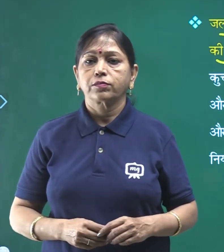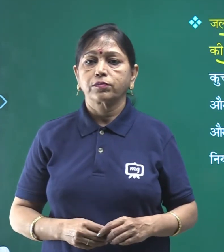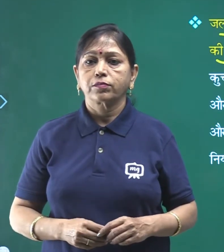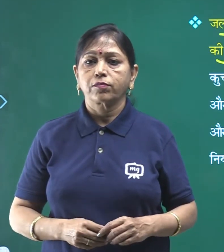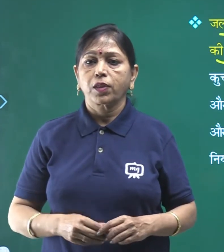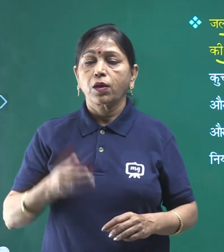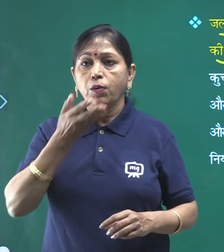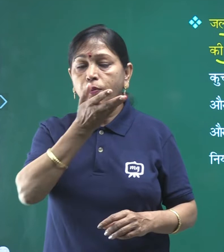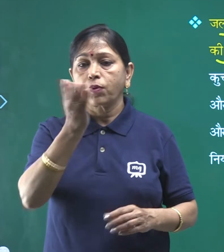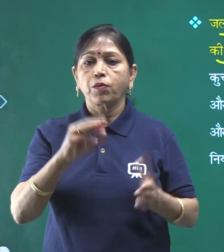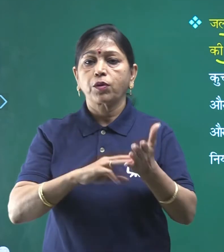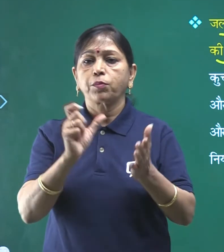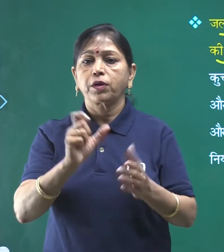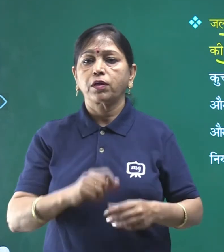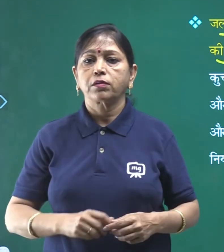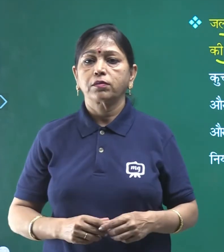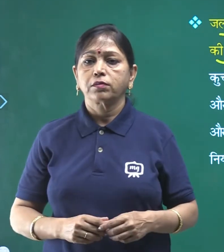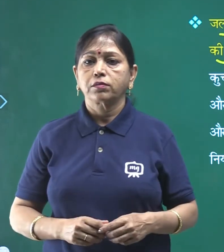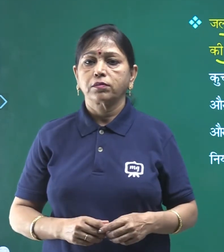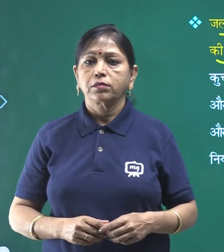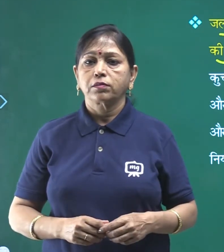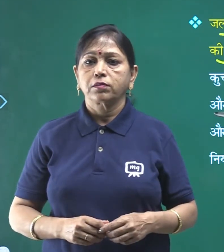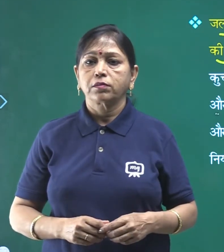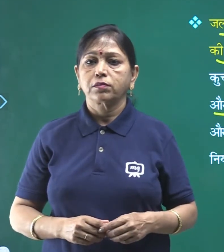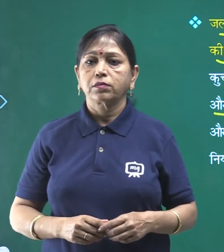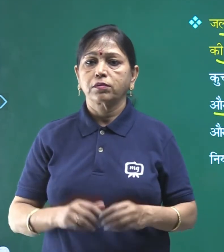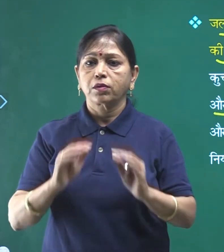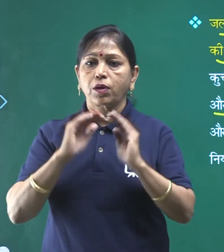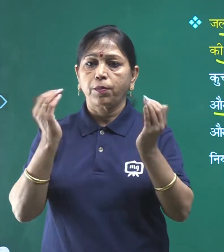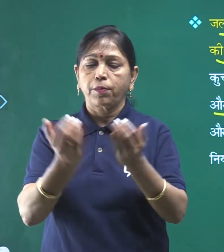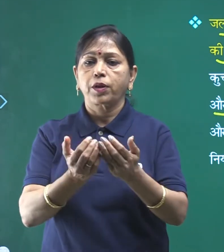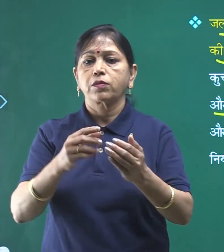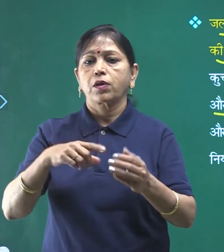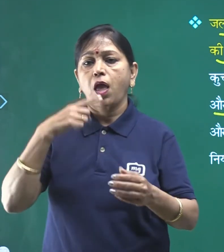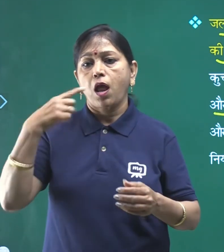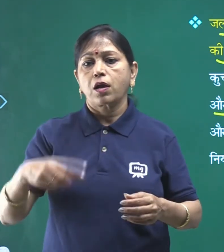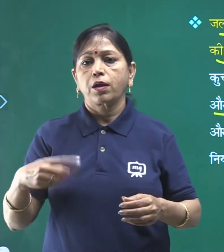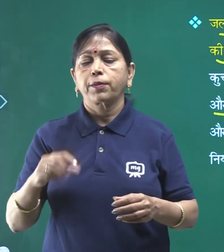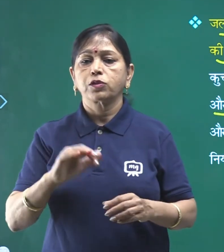कि वायुमंडल पृथ्वी के औसत तापमान को